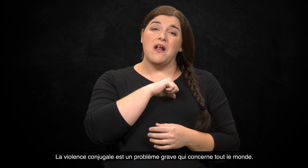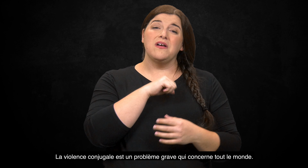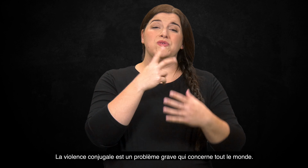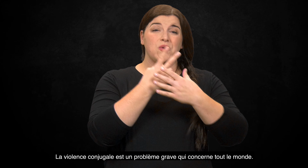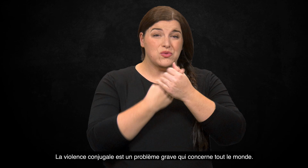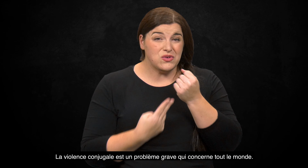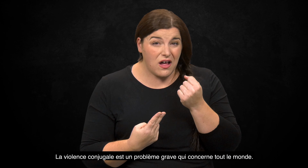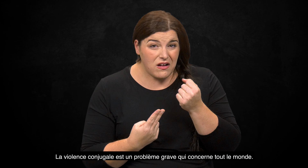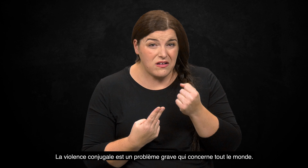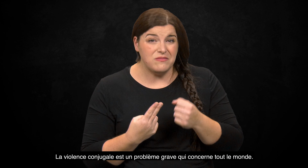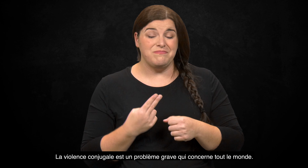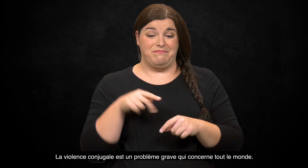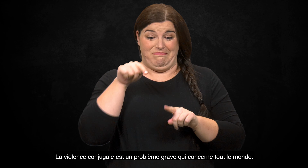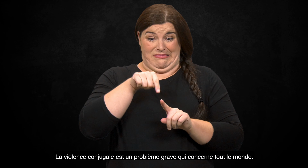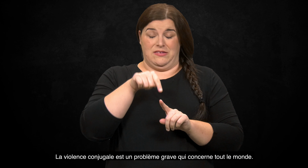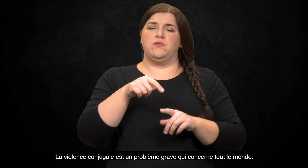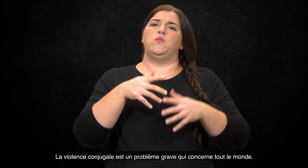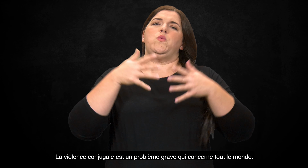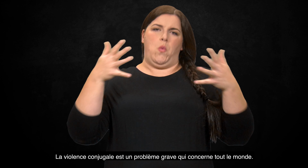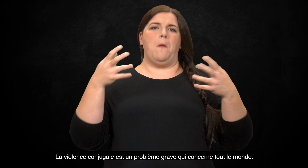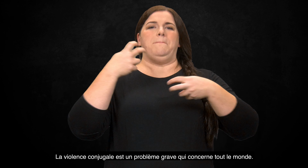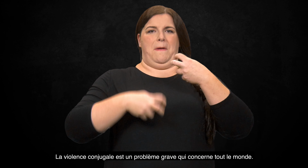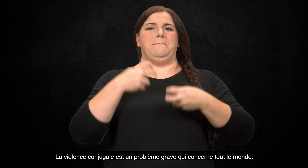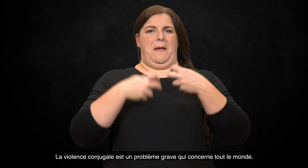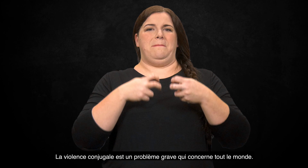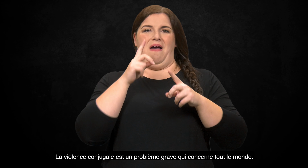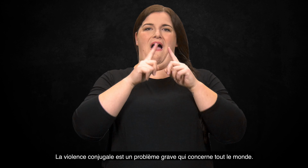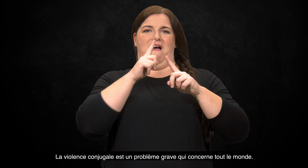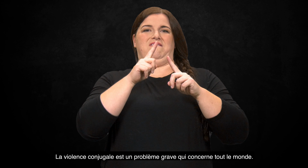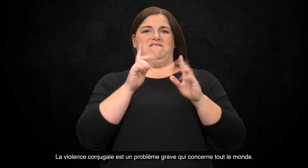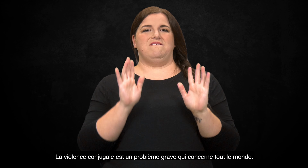La violence conjugale est un problème grave qui concerne tout le monde.